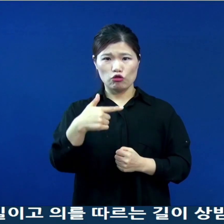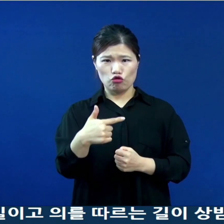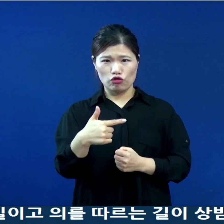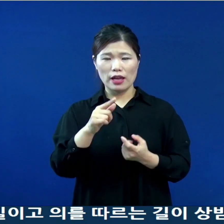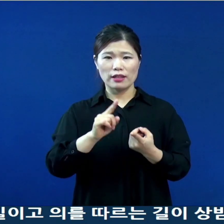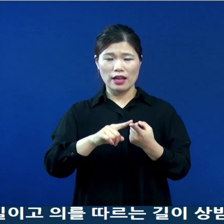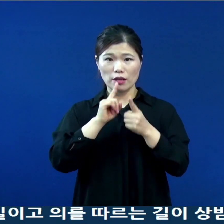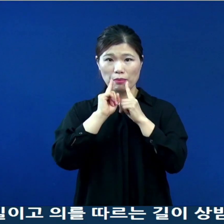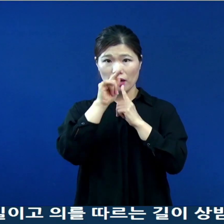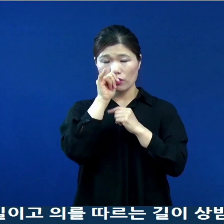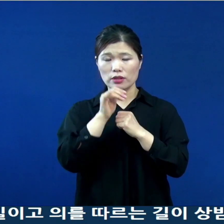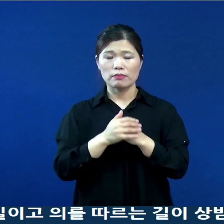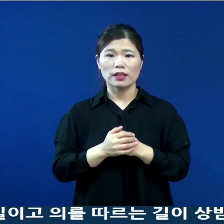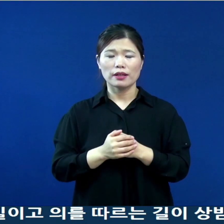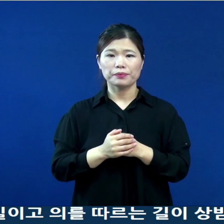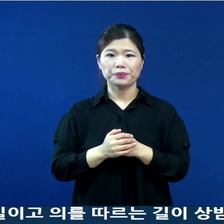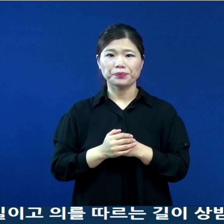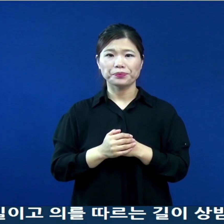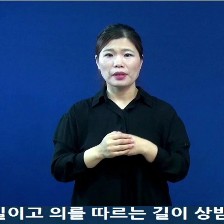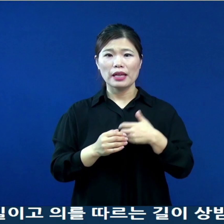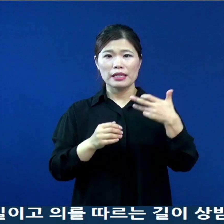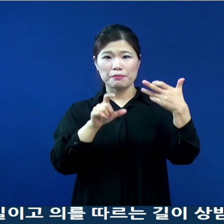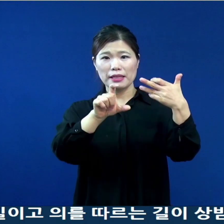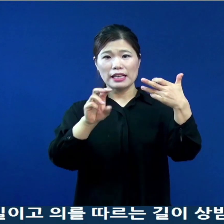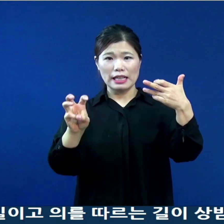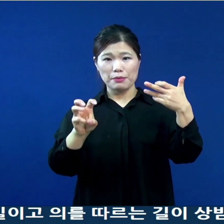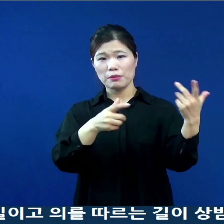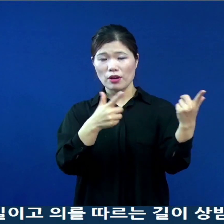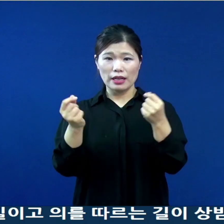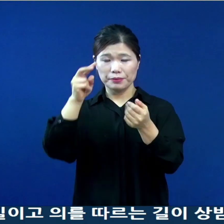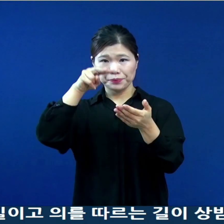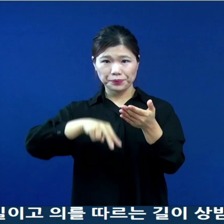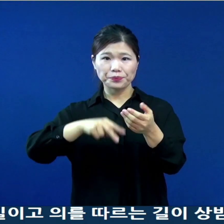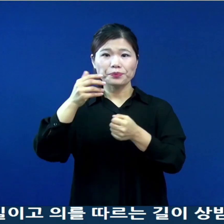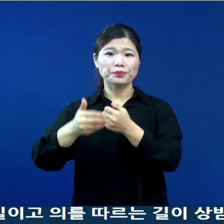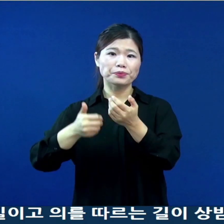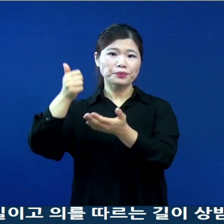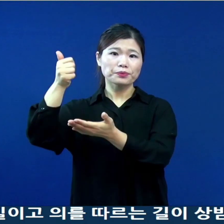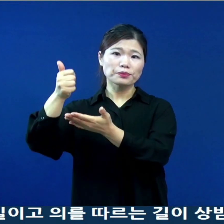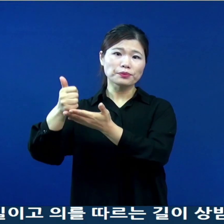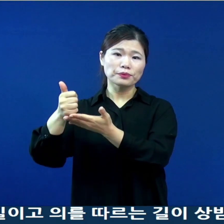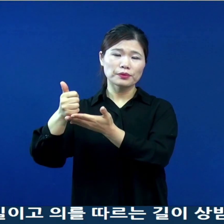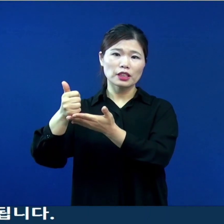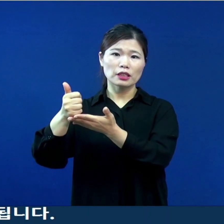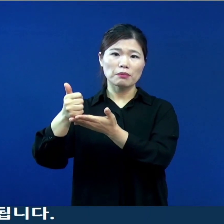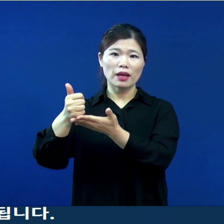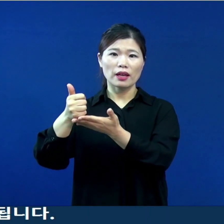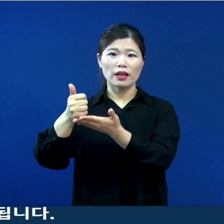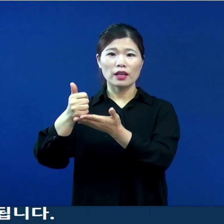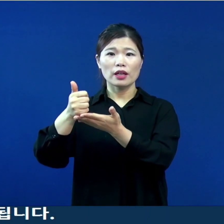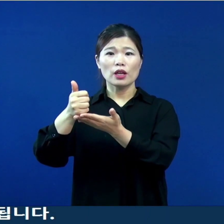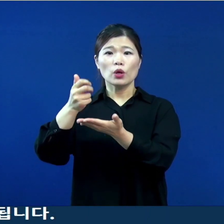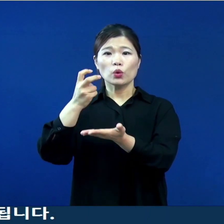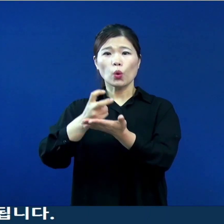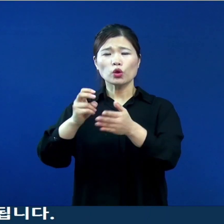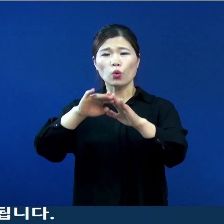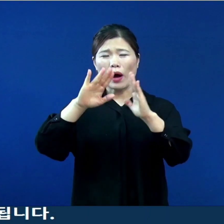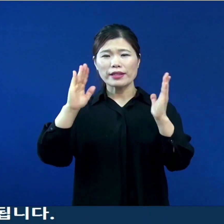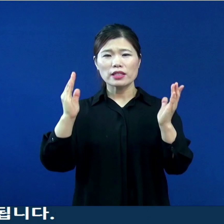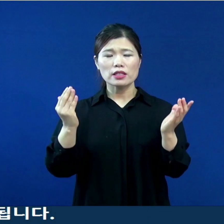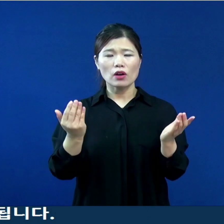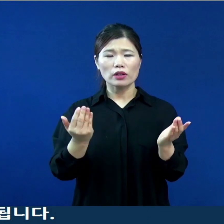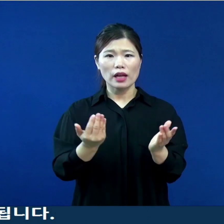기록하고 있습니다. 30절 똑같이 한번 읽겠습니다. 하나님의 도는 완전하고 여호와의